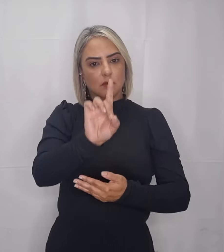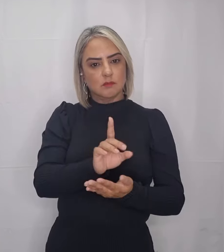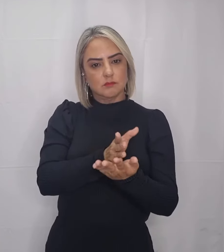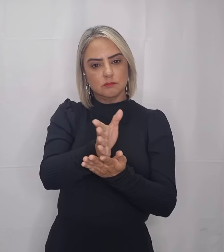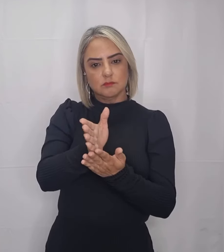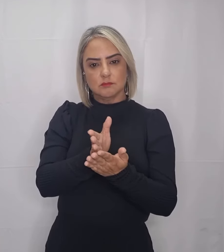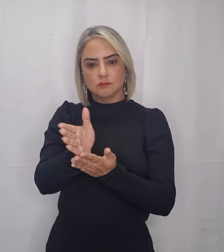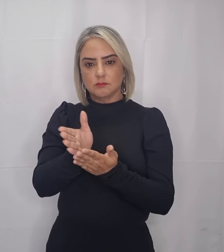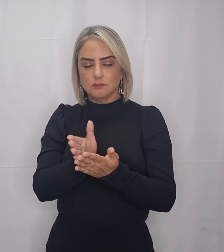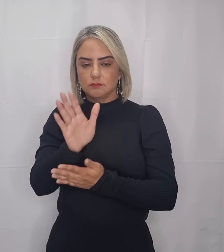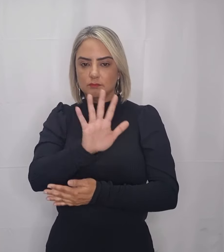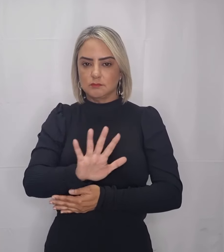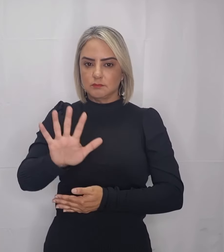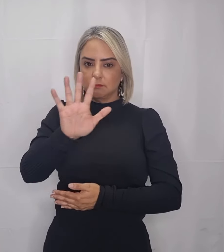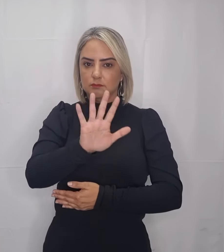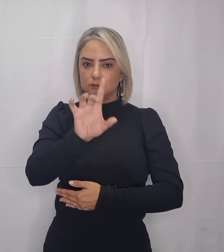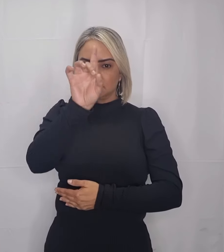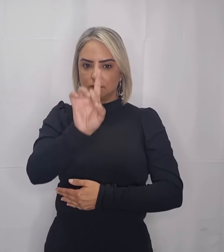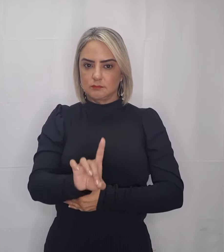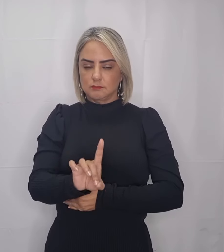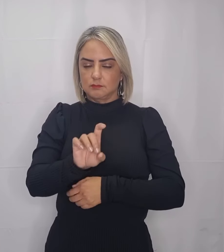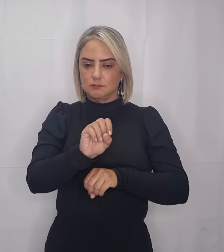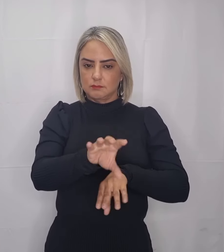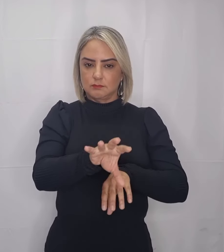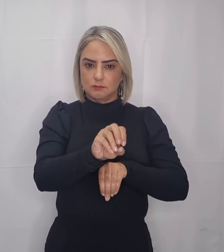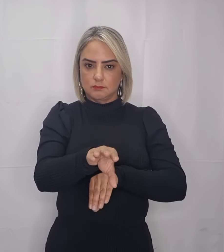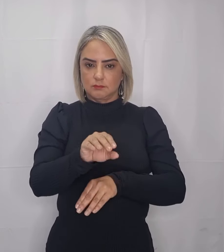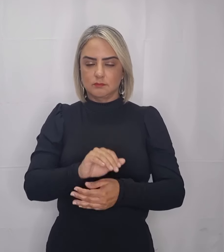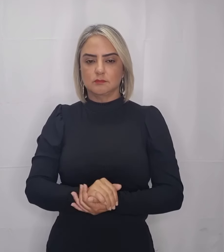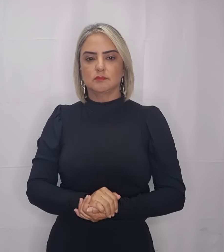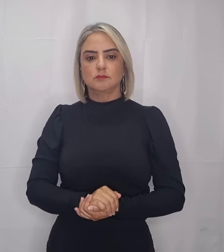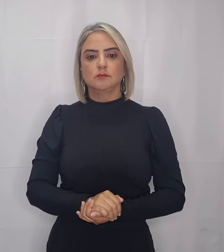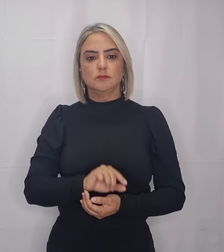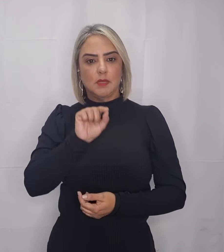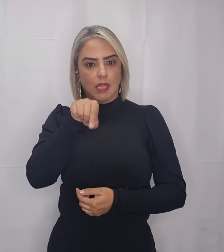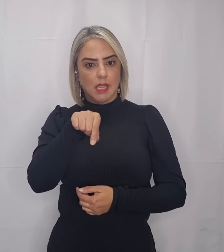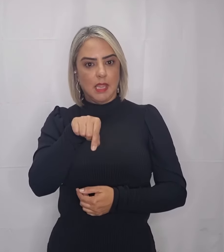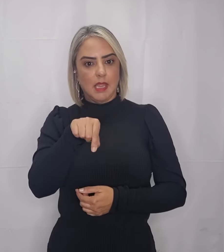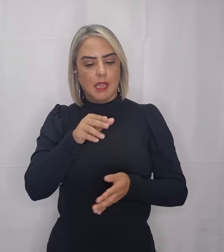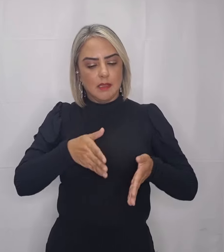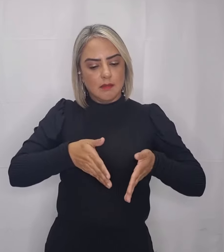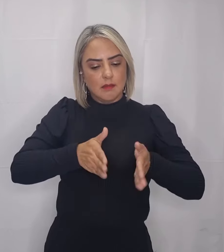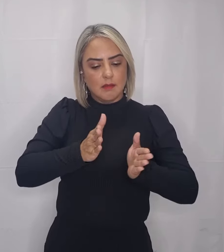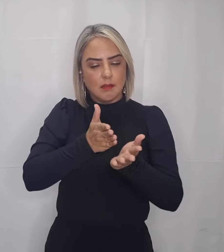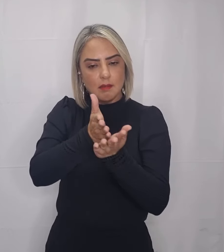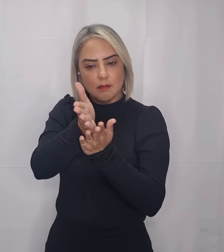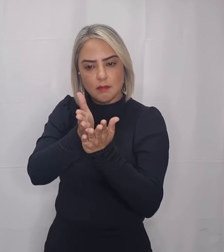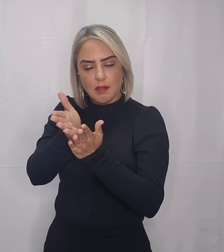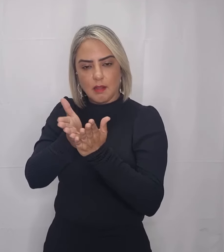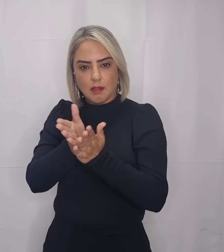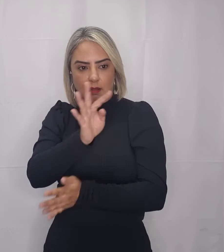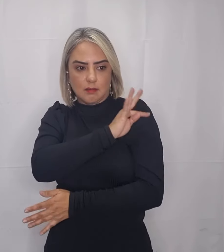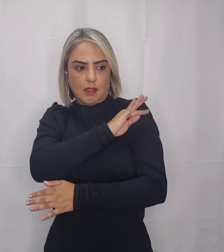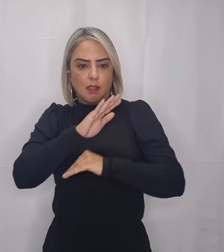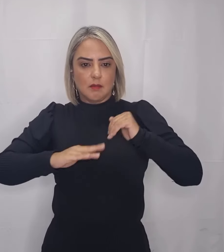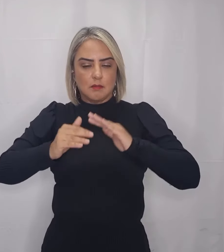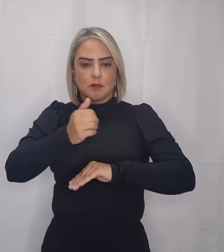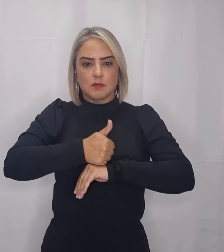Nacional pelo Direito à Educação. Esse itinerário técnico-profissional, segundo ele, pode